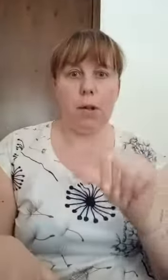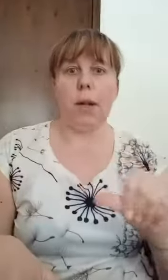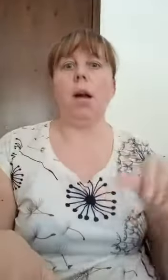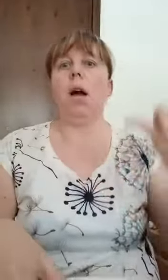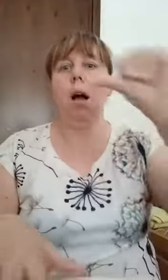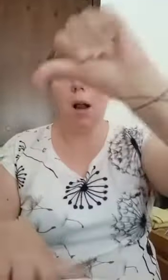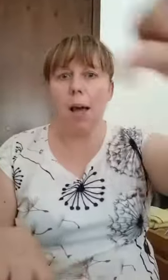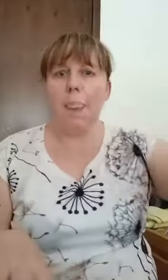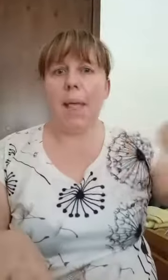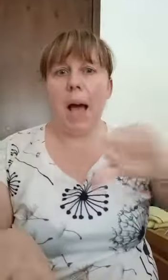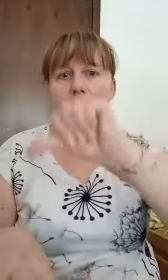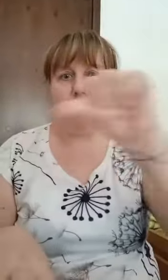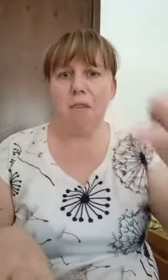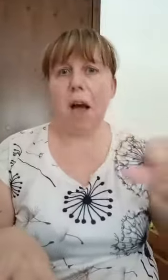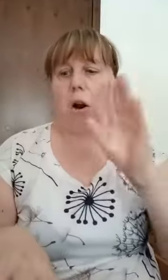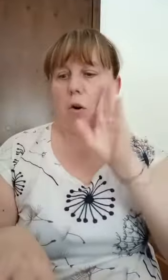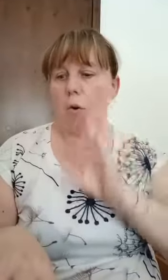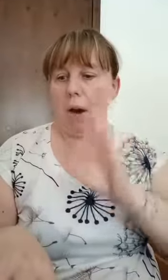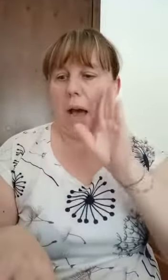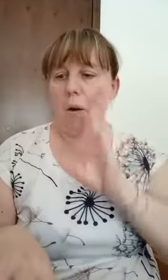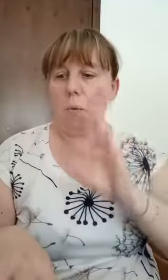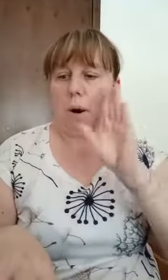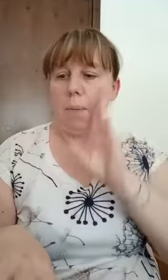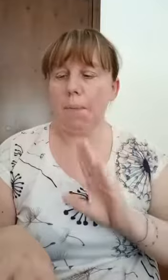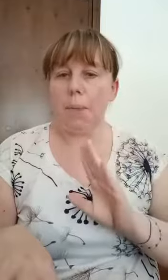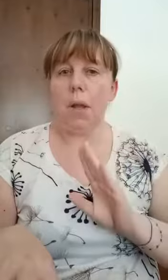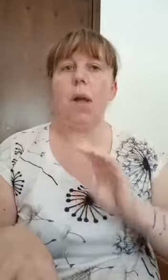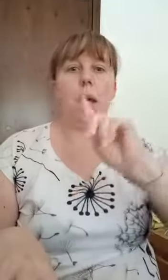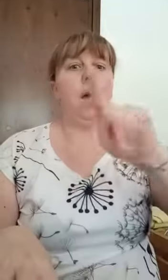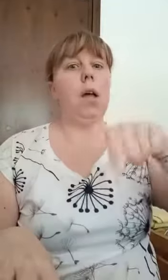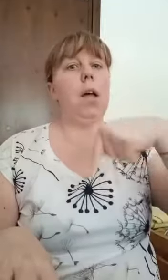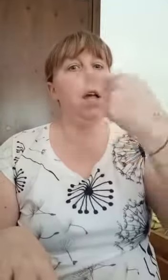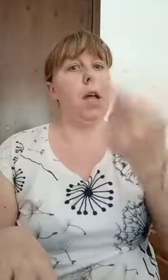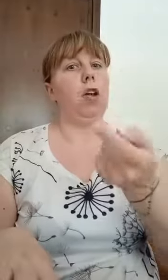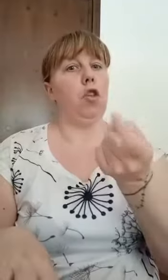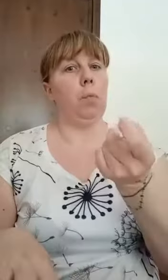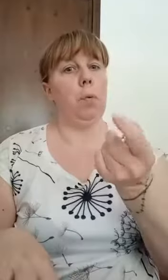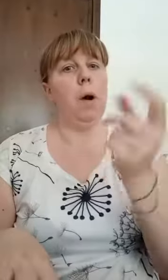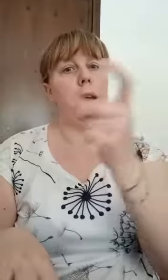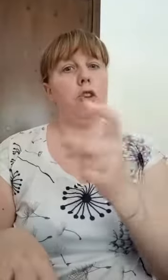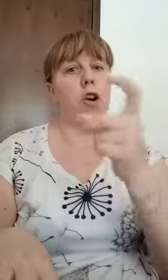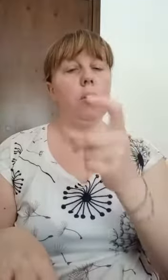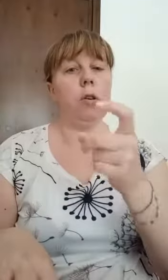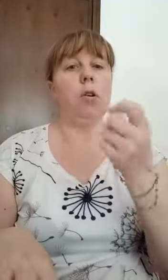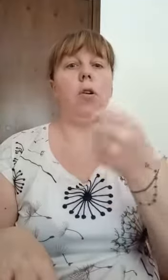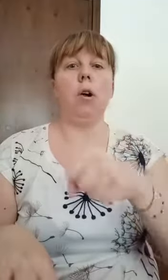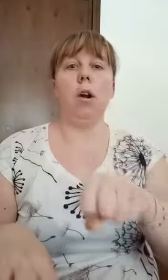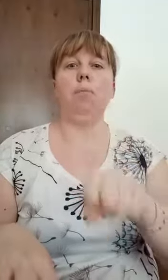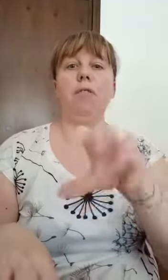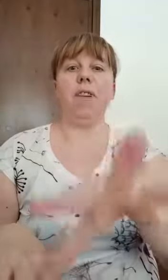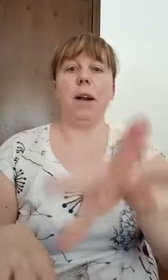le annaffia con l'acqua e dopo qualche giorno le può finalmente